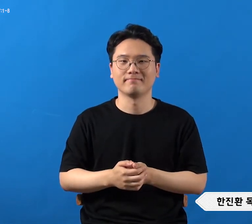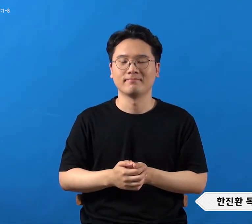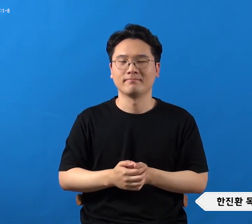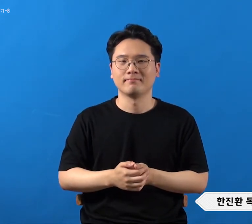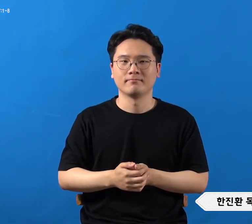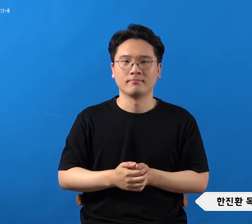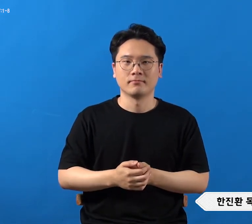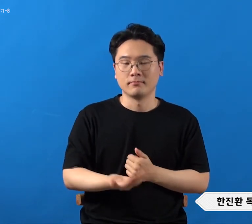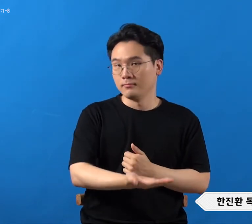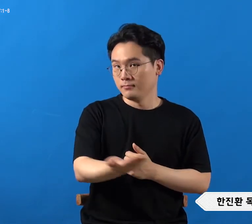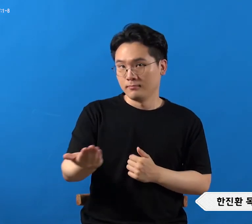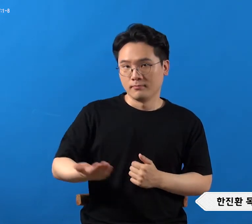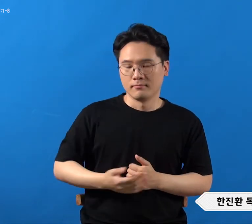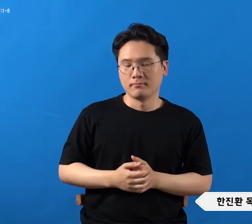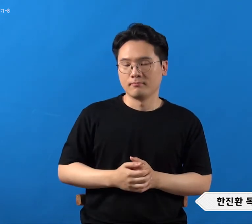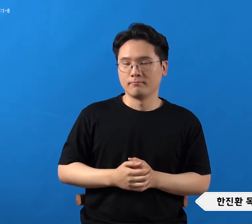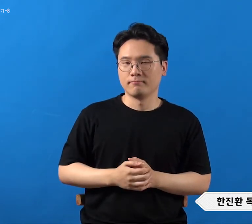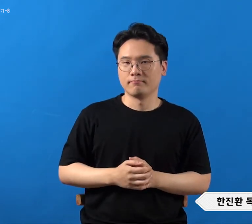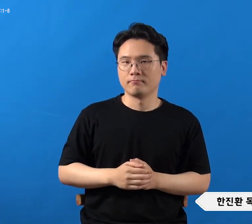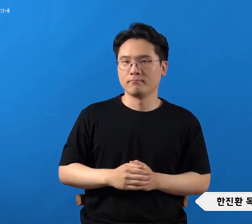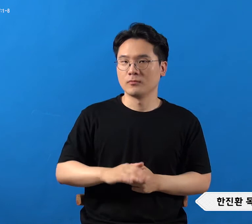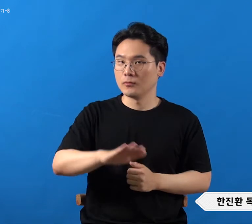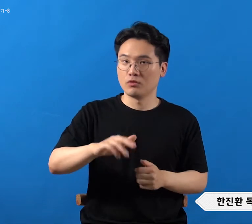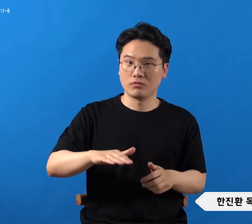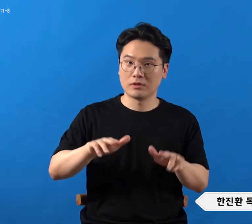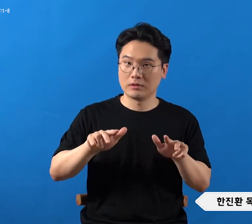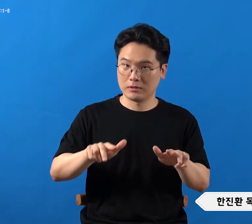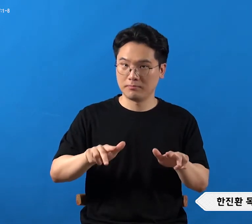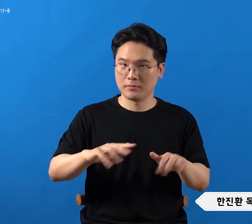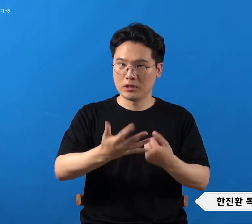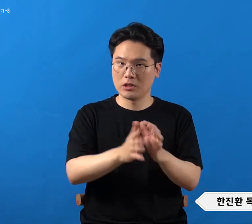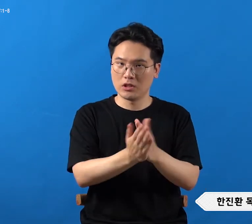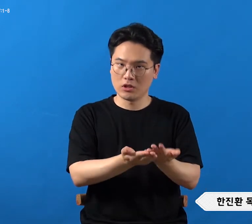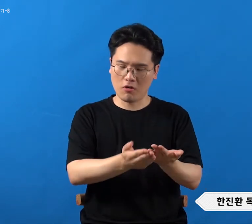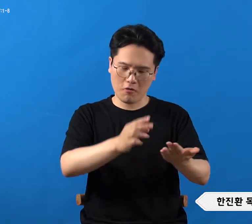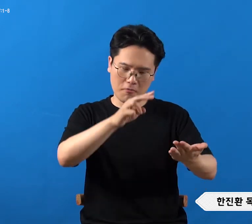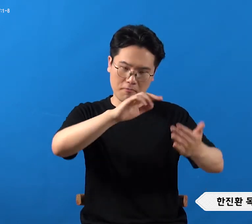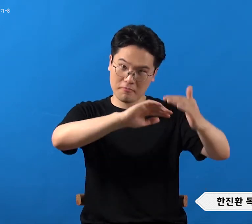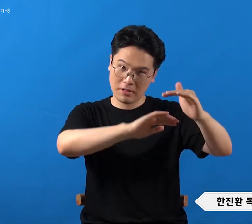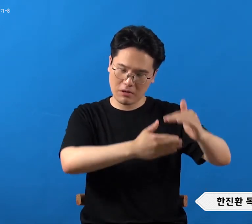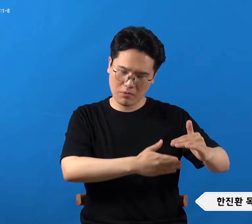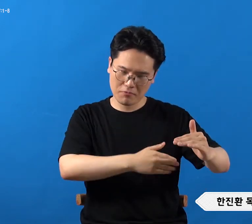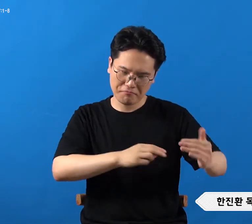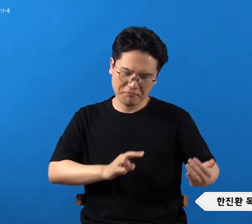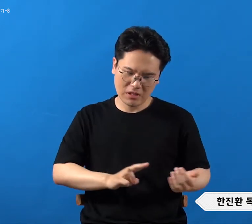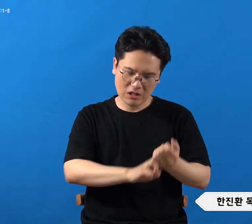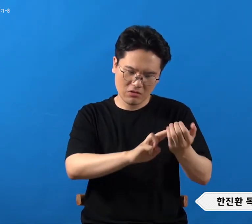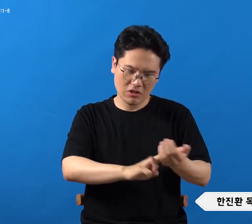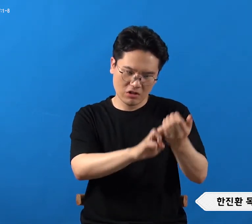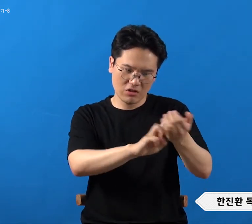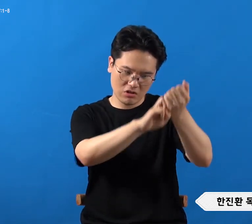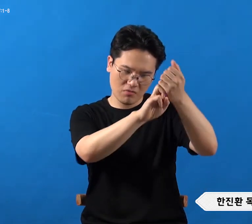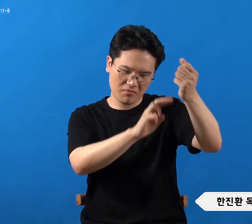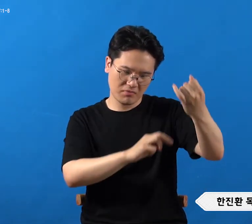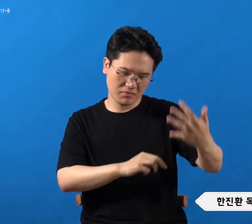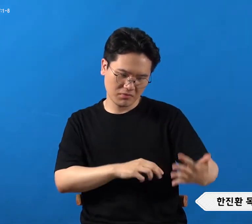여러분, 우리는 이 성경의 이 기적을 읽을 때에 참